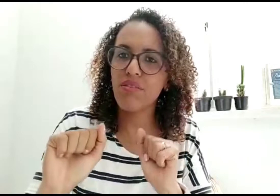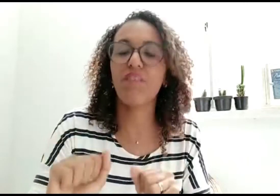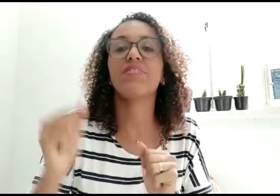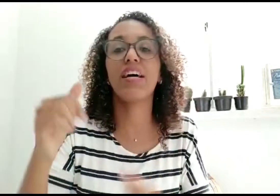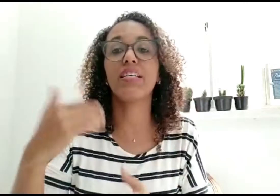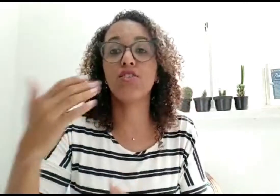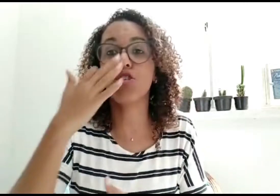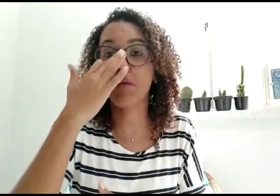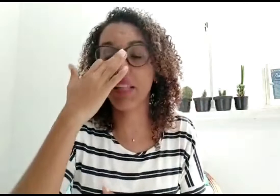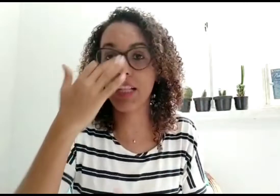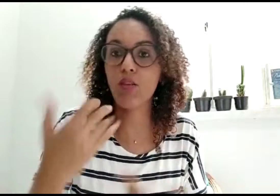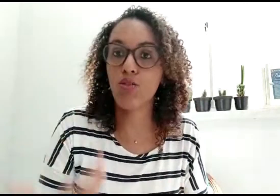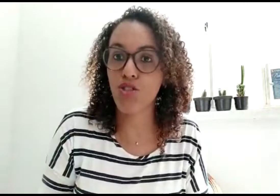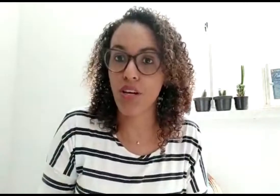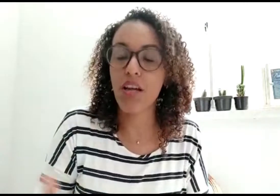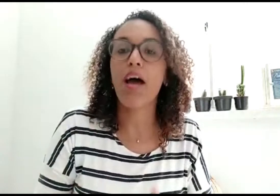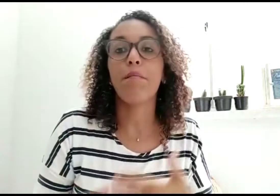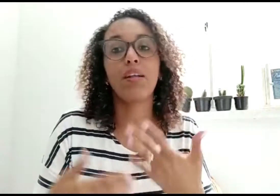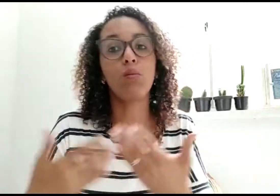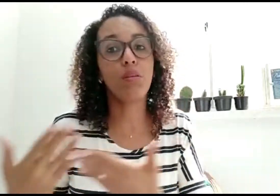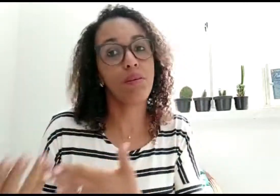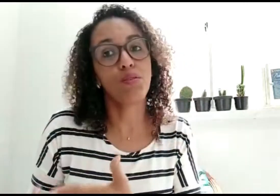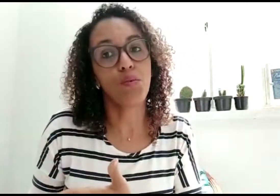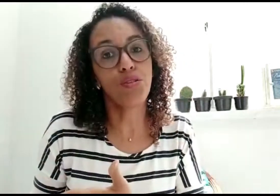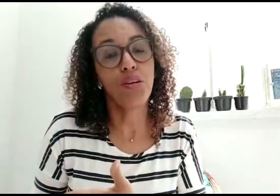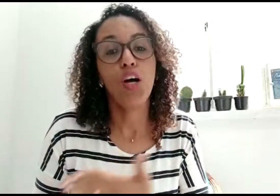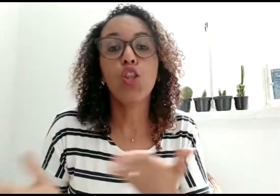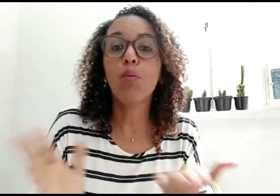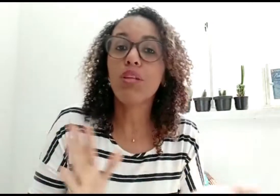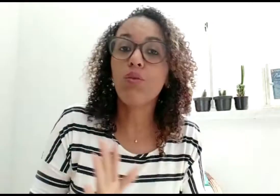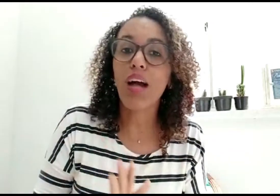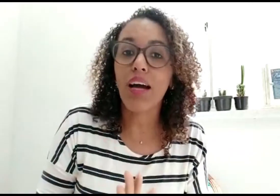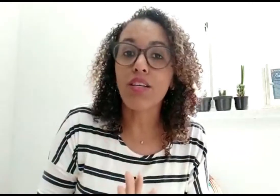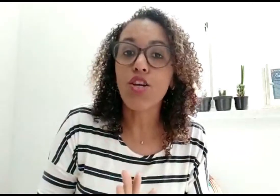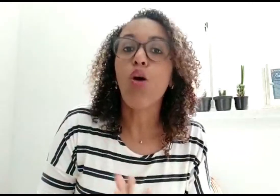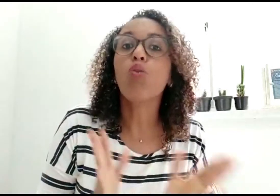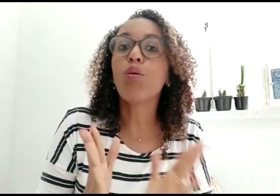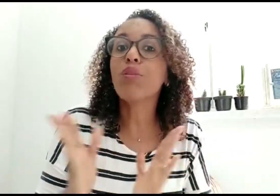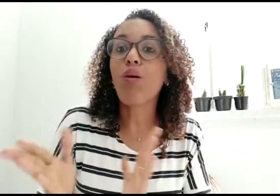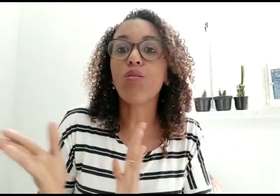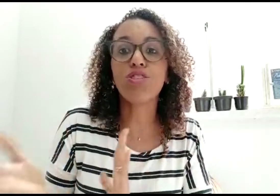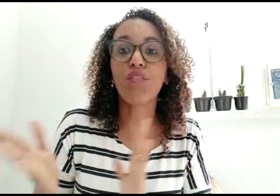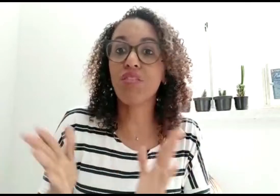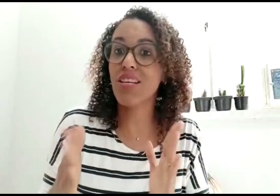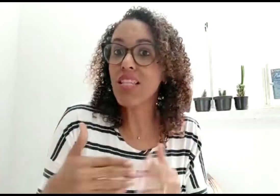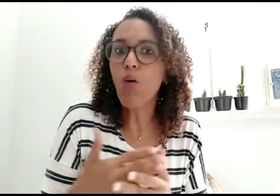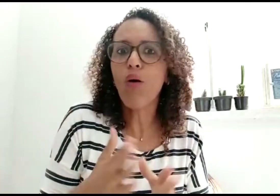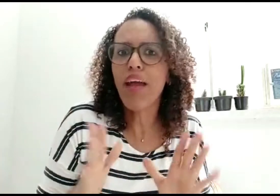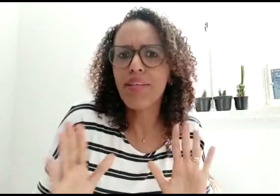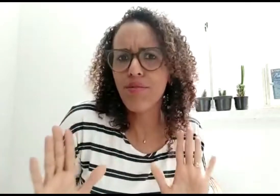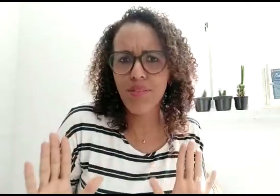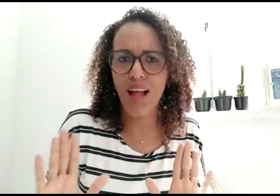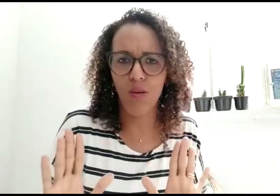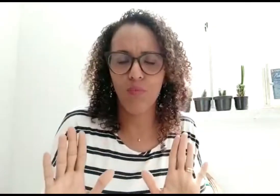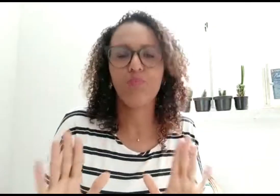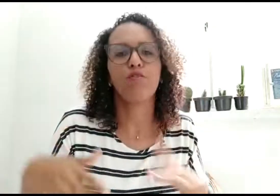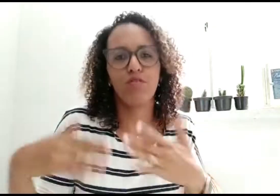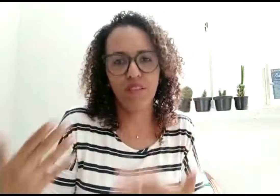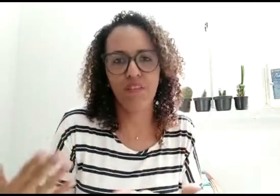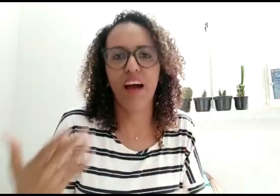você fizer, isso se chama datilologia. Para nome de pessoas, nome de lugares ou nome de coisas que você não conhece o sinal. Você vai